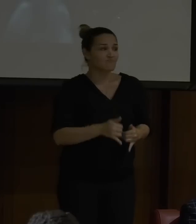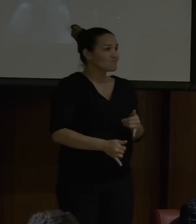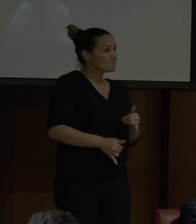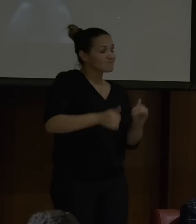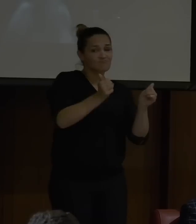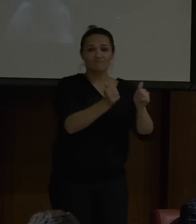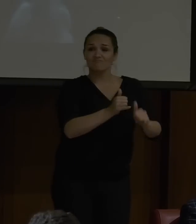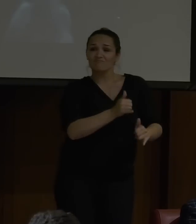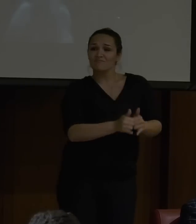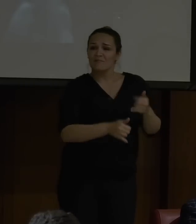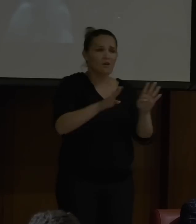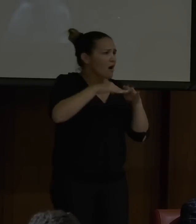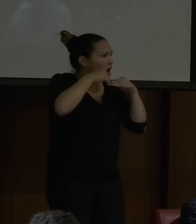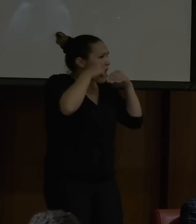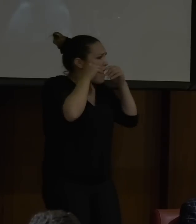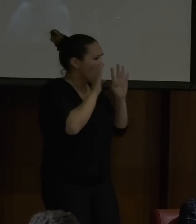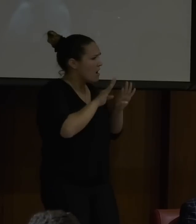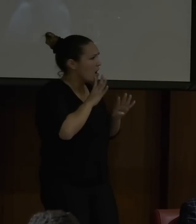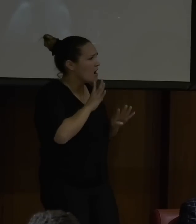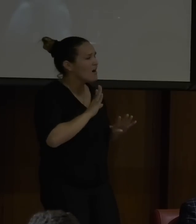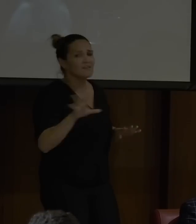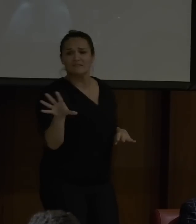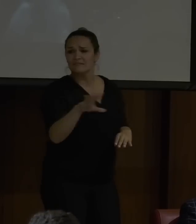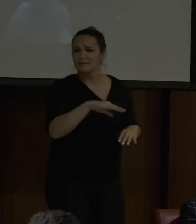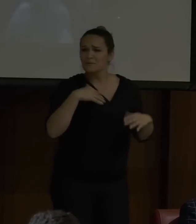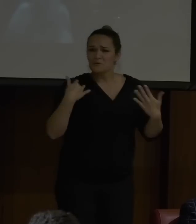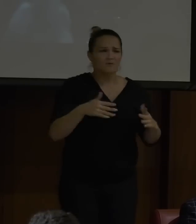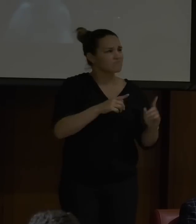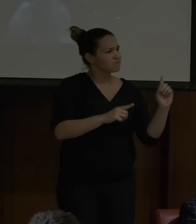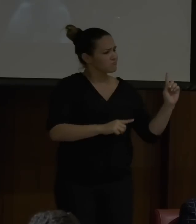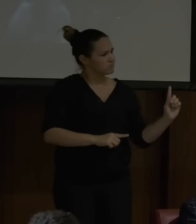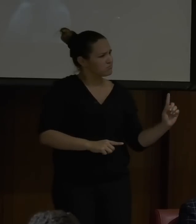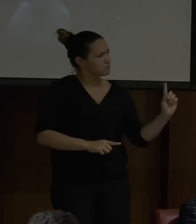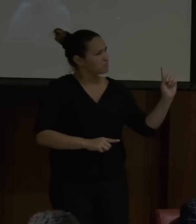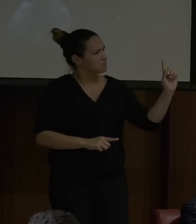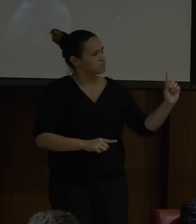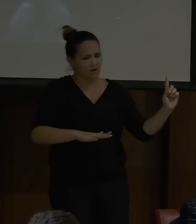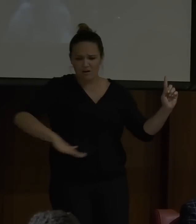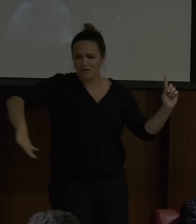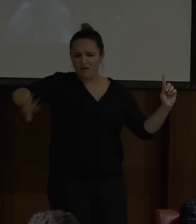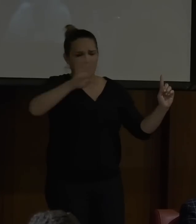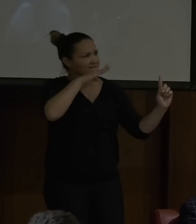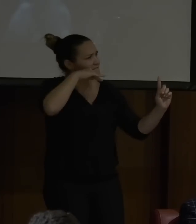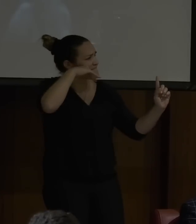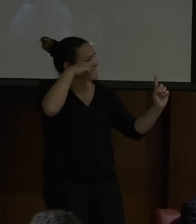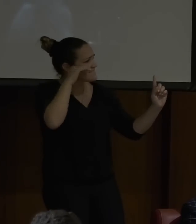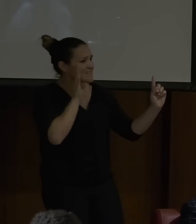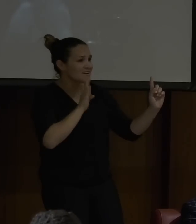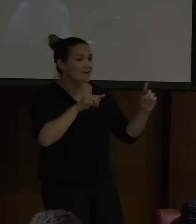camina, hasta sonríe la sabana. Y hasta sonríe la sabana.